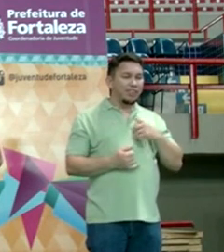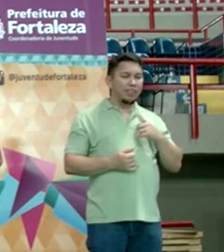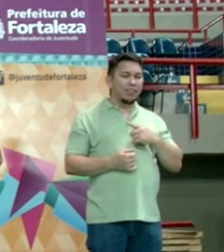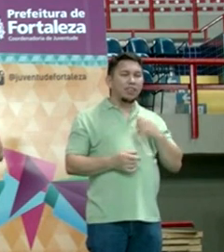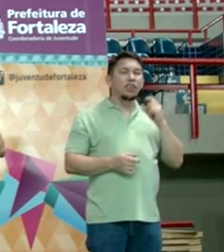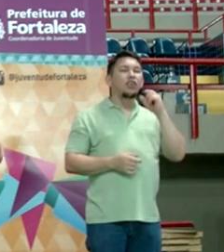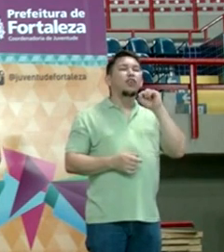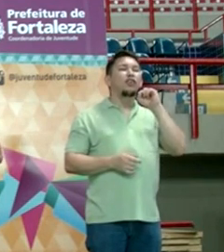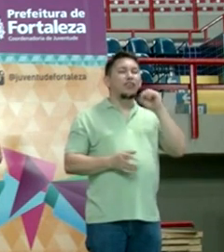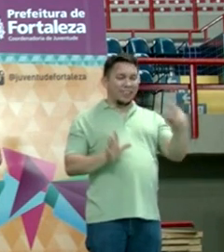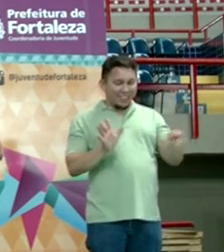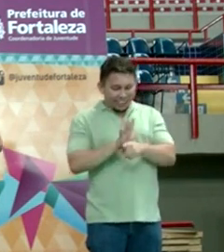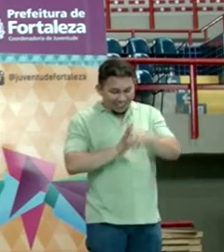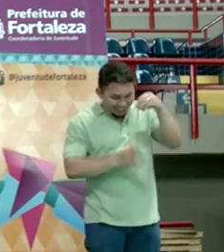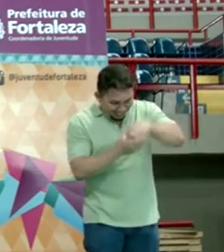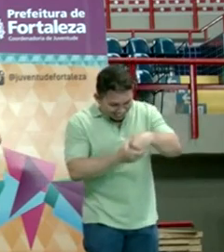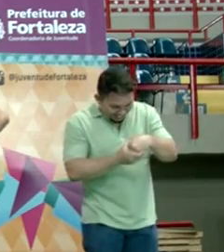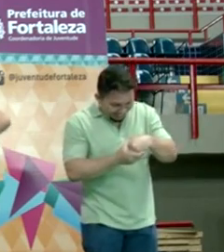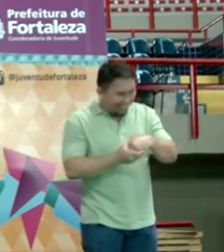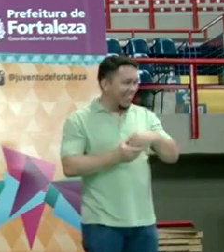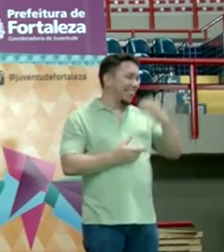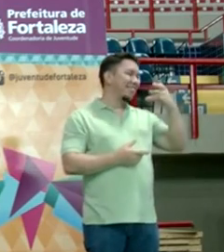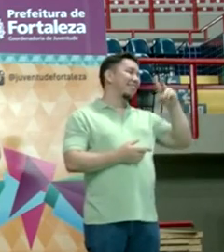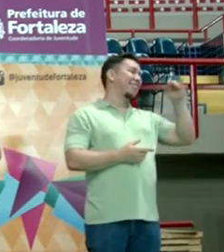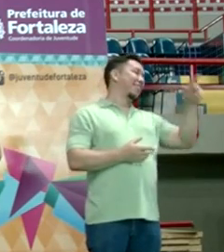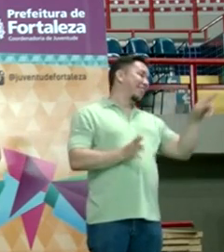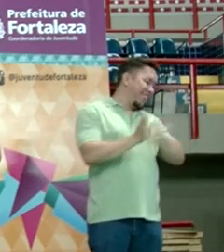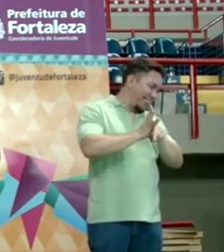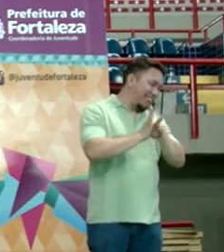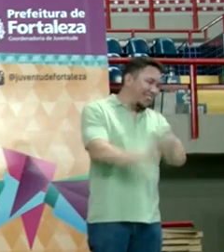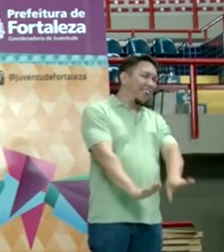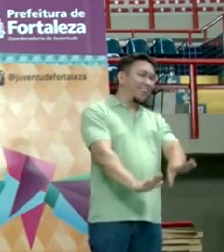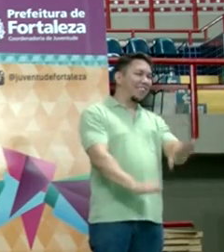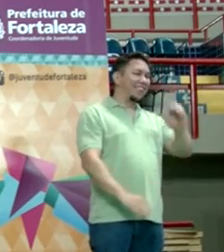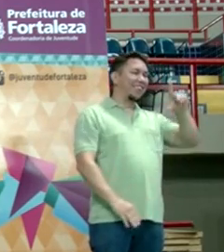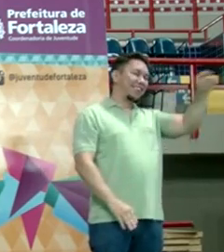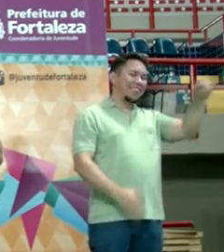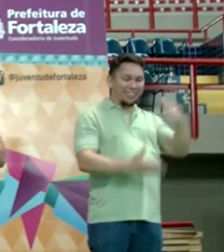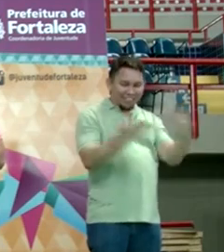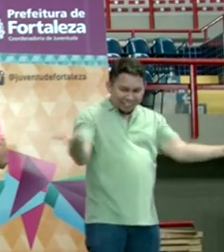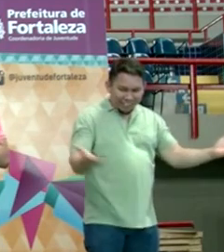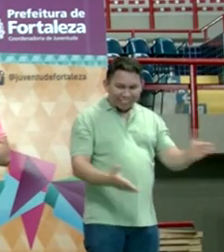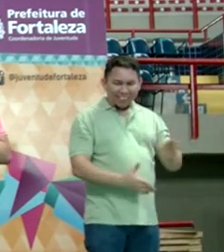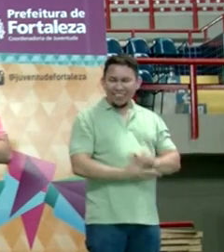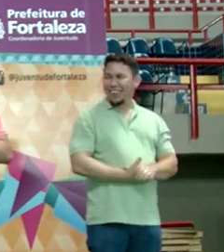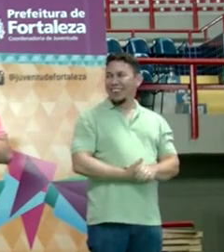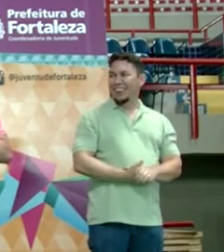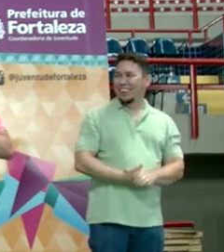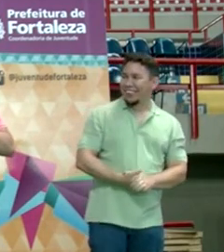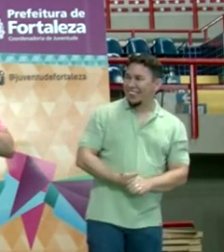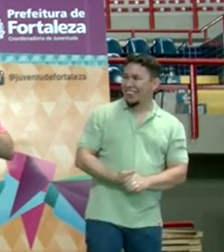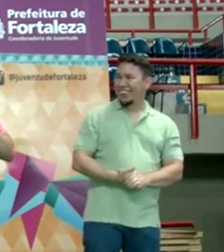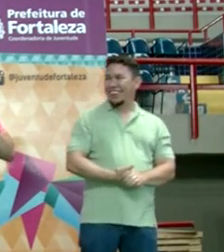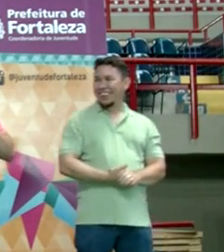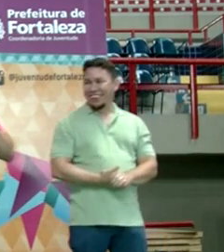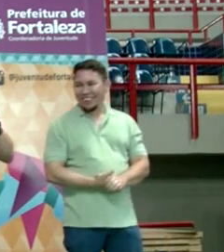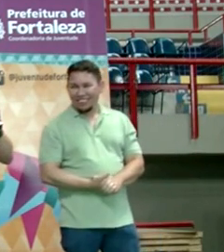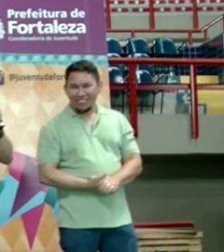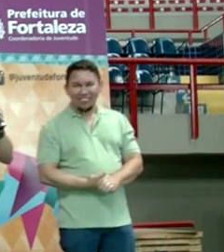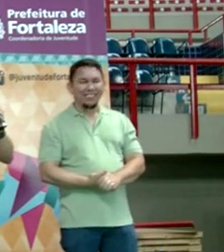que está em Cuba, é de Cuba. Mas menino, foi a frase de Cuba.